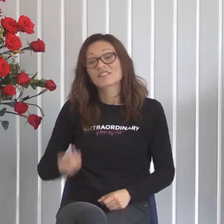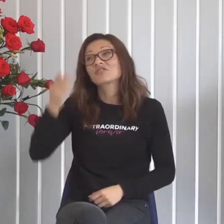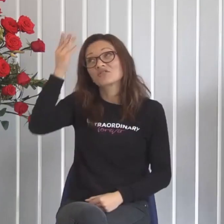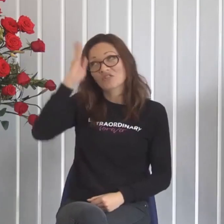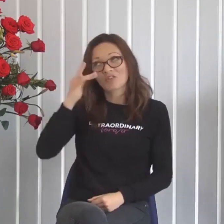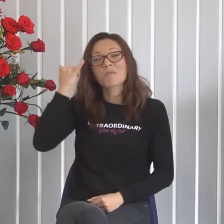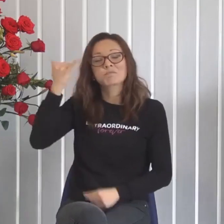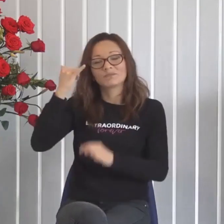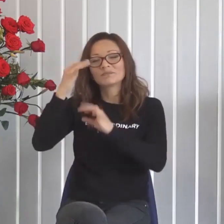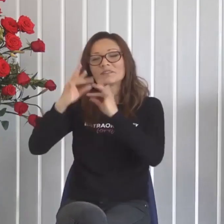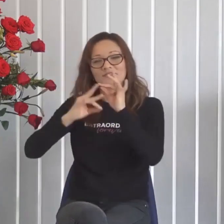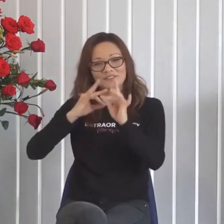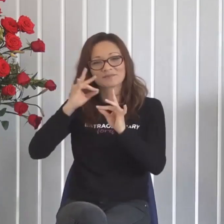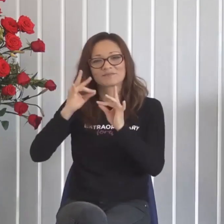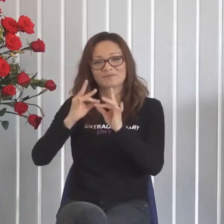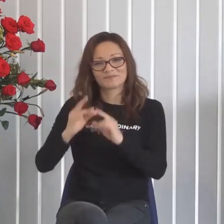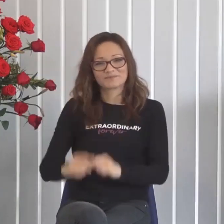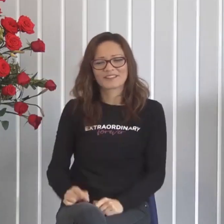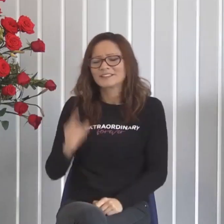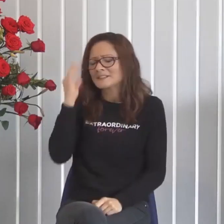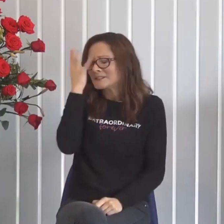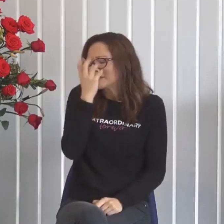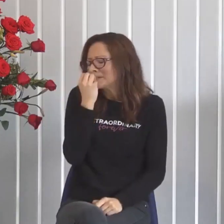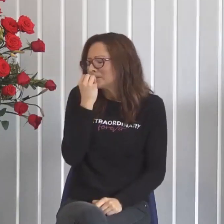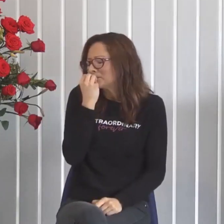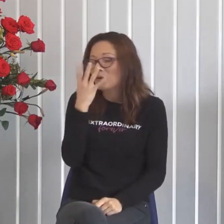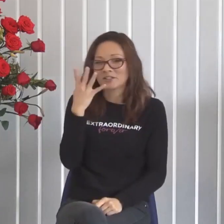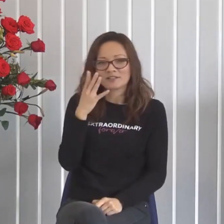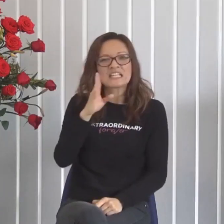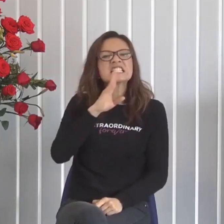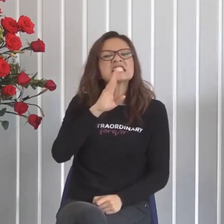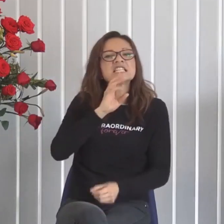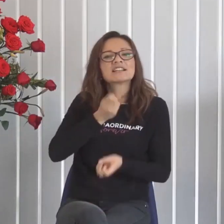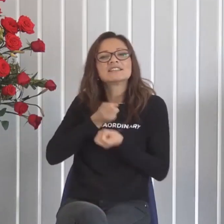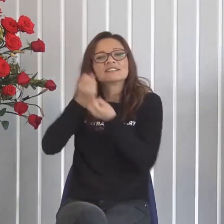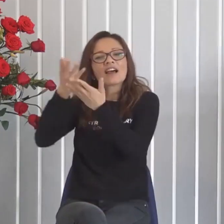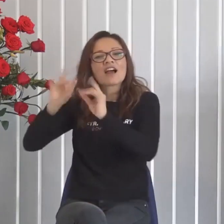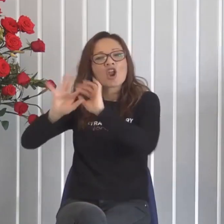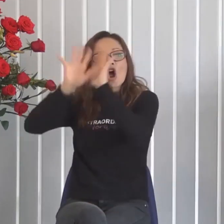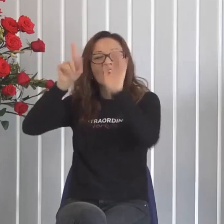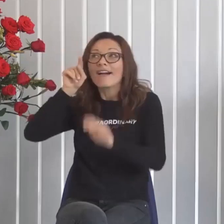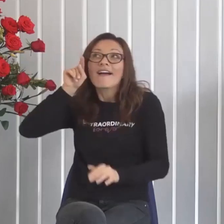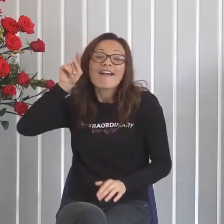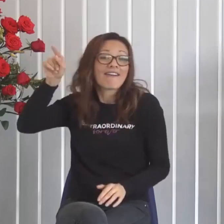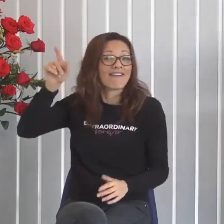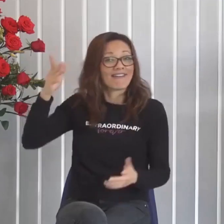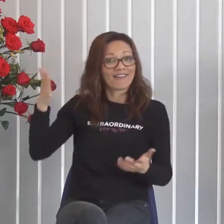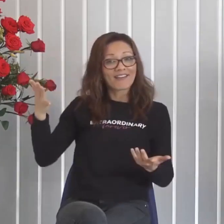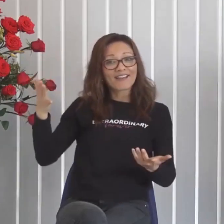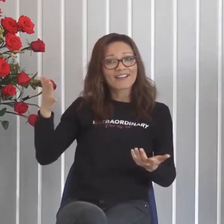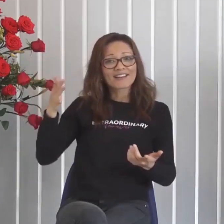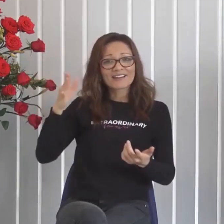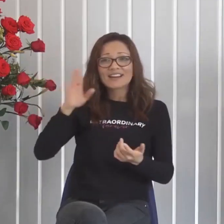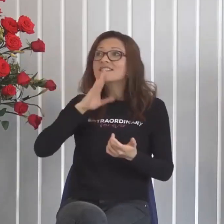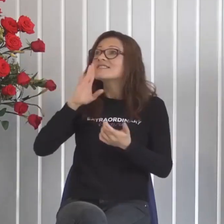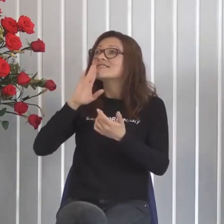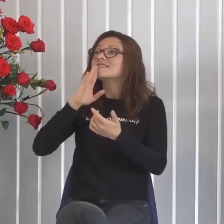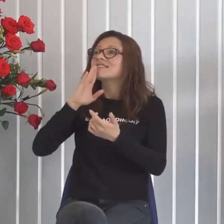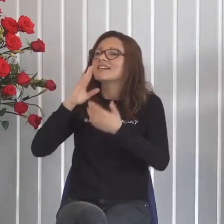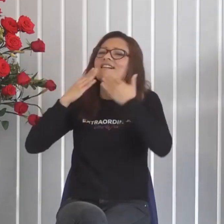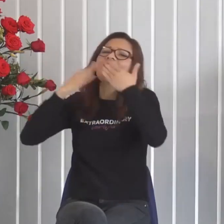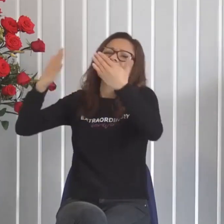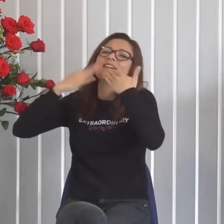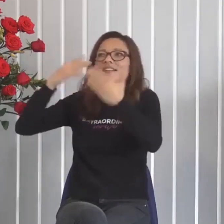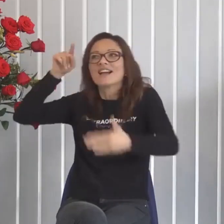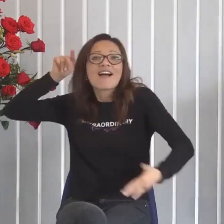Dios es perfecto. Es una maravilla. ¿Y quién recibe la gloria? Él. ¿Y quién recibe las gracias?